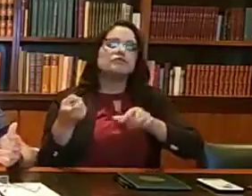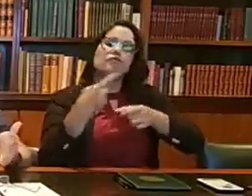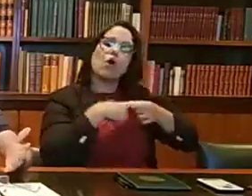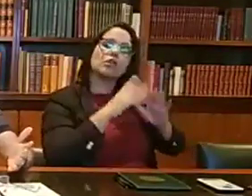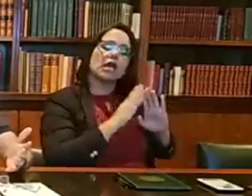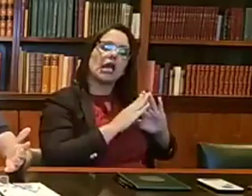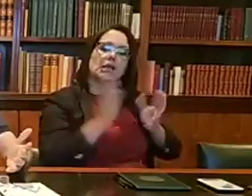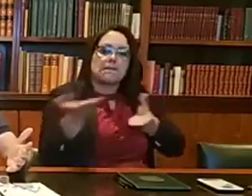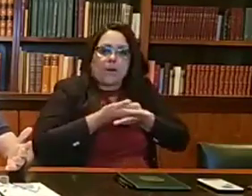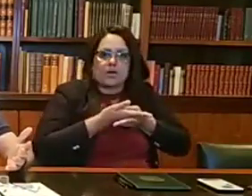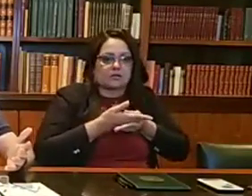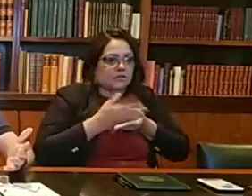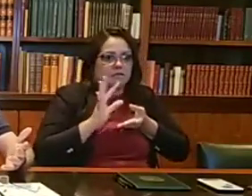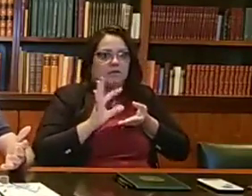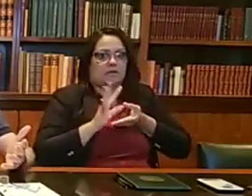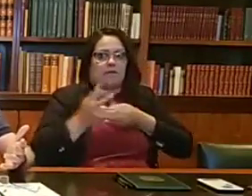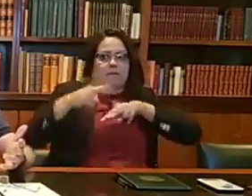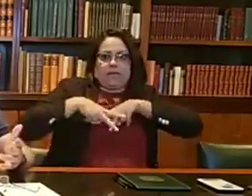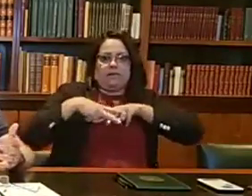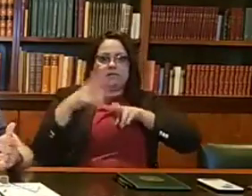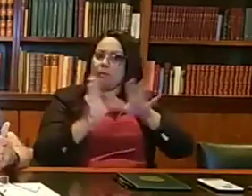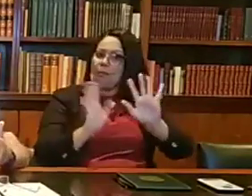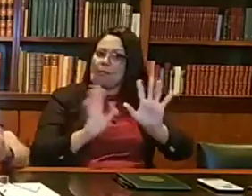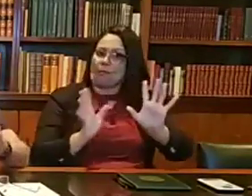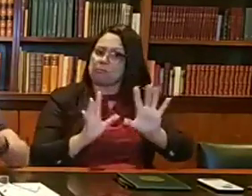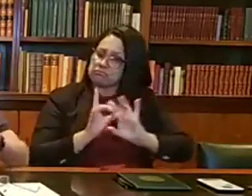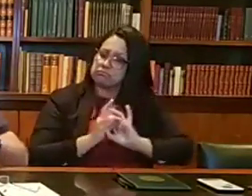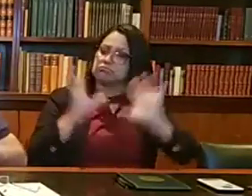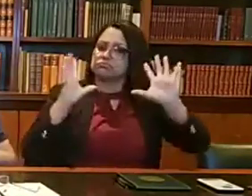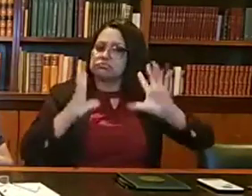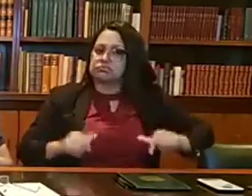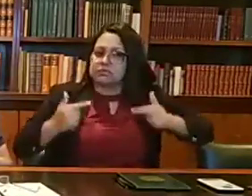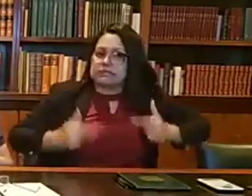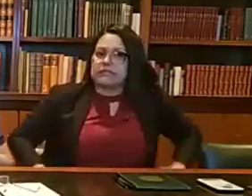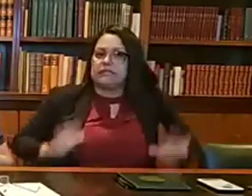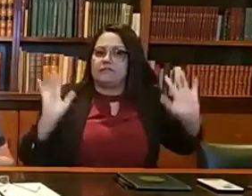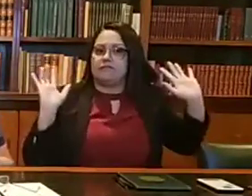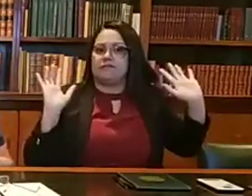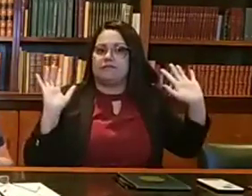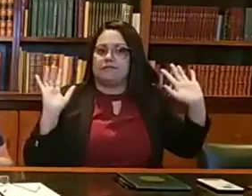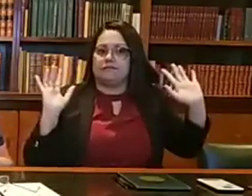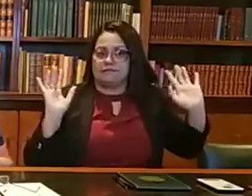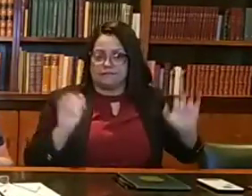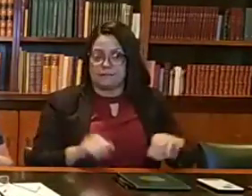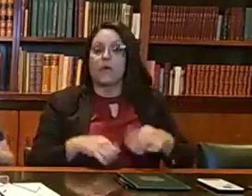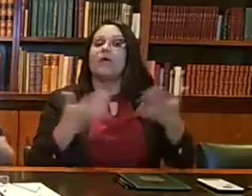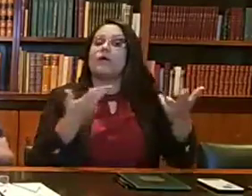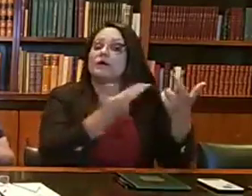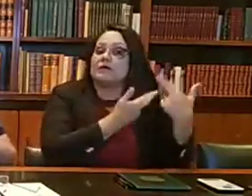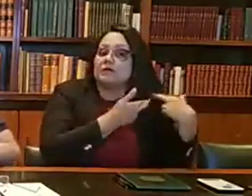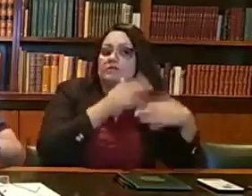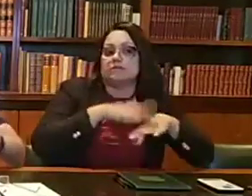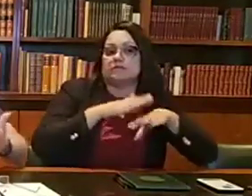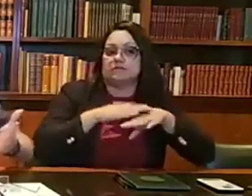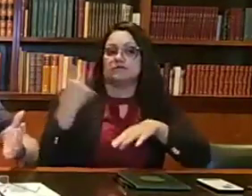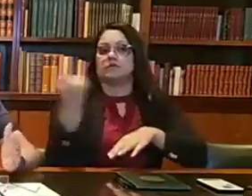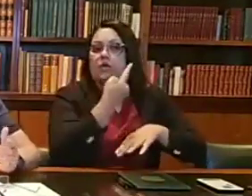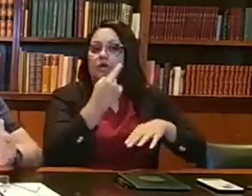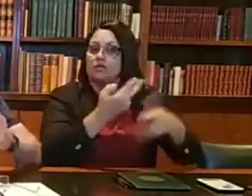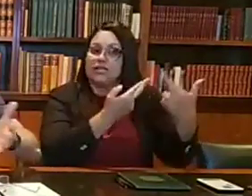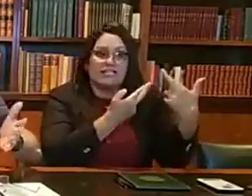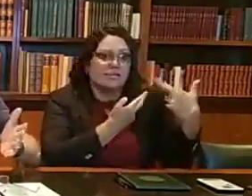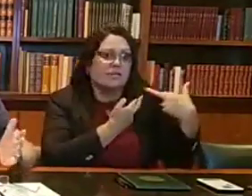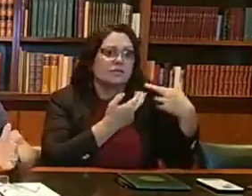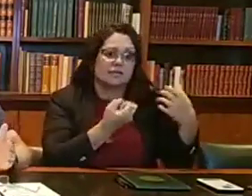por isso. É isso que nós queremos. Afinal de contas, é responsabilidade nossa, né, dar essa retaguarda jurídica